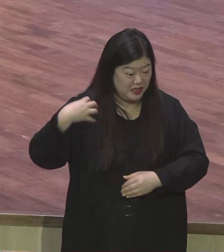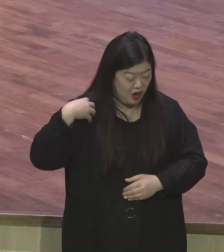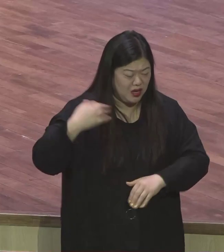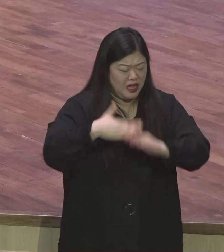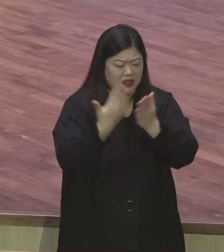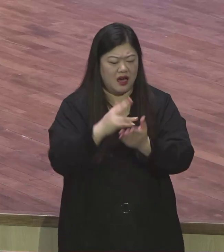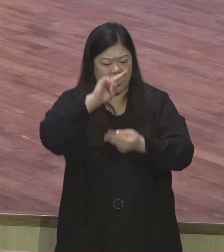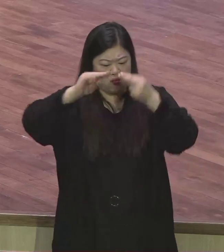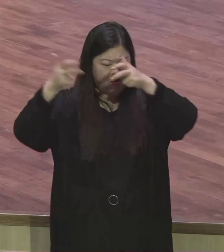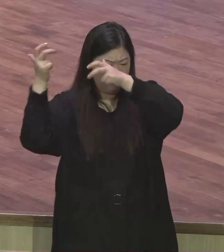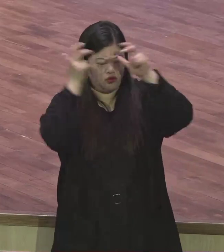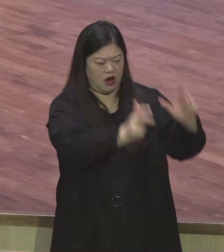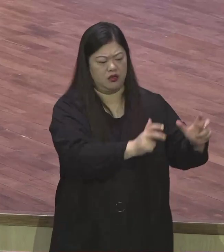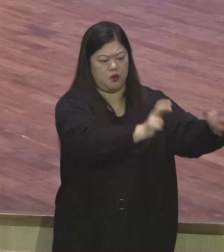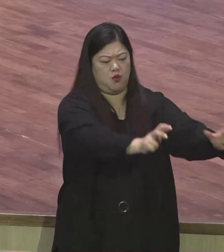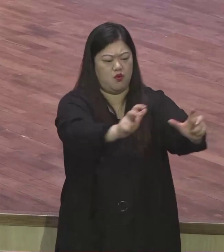했습니다.